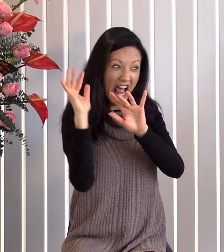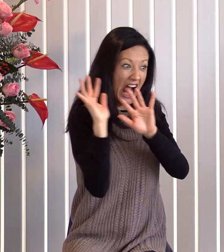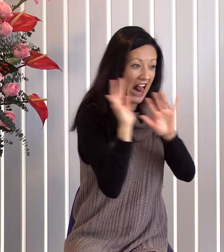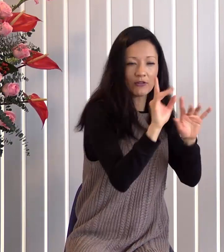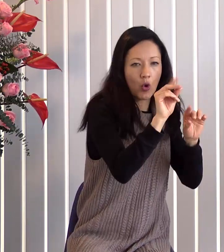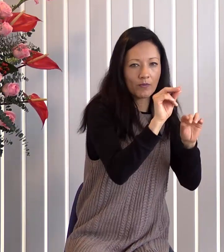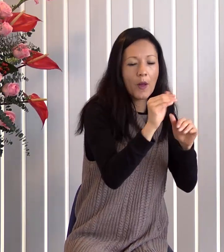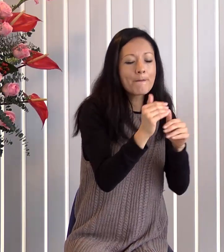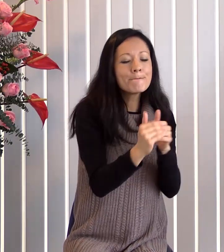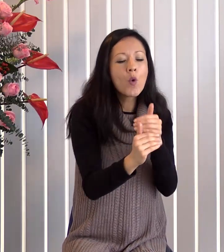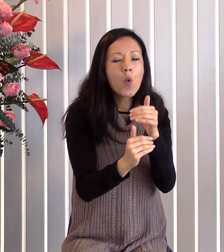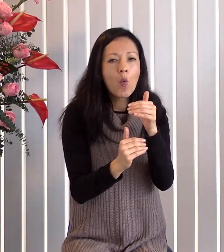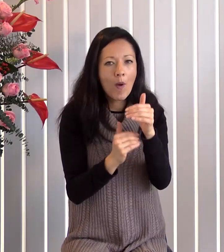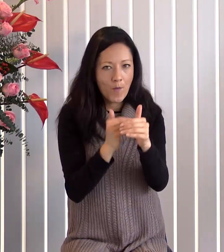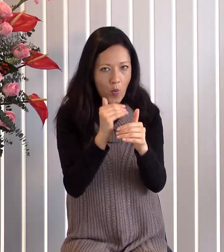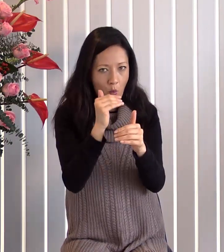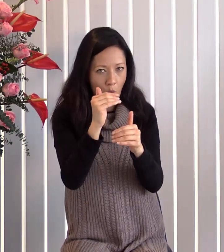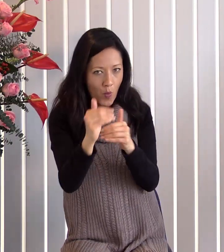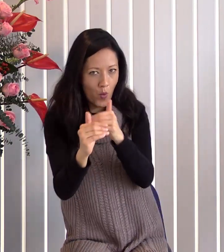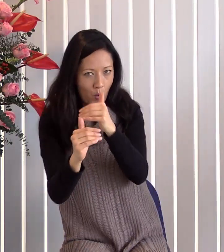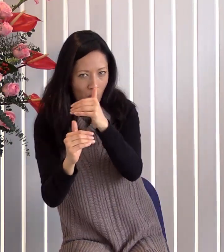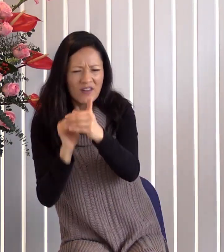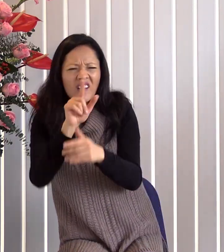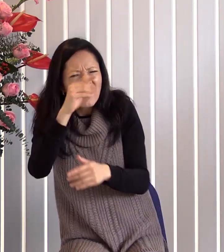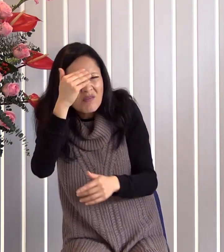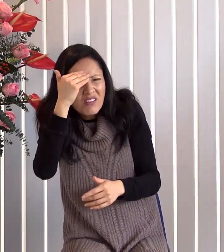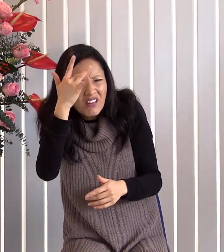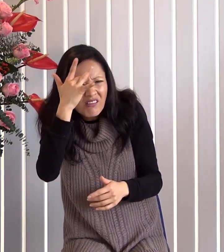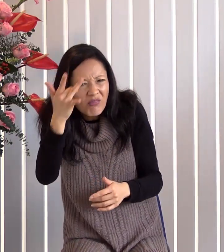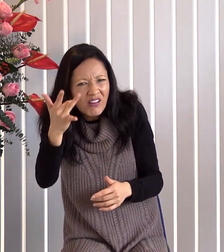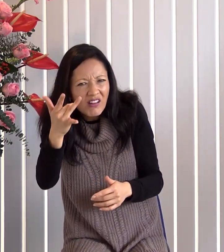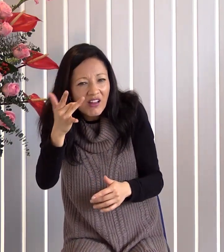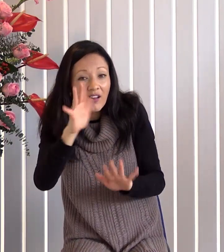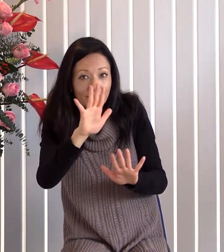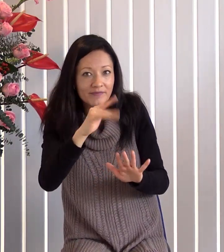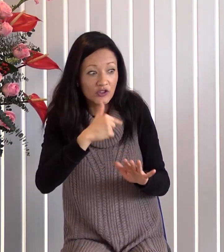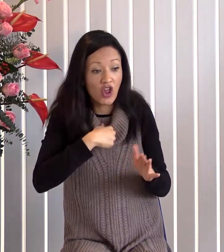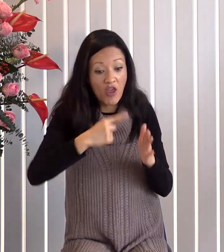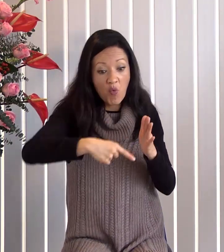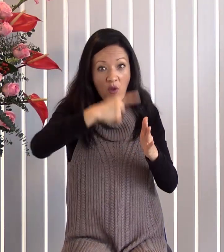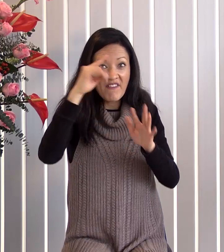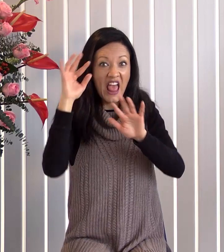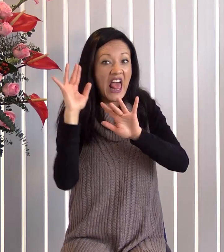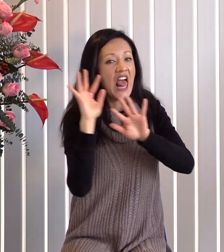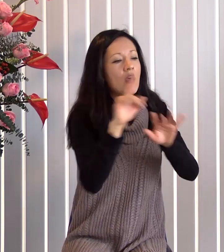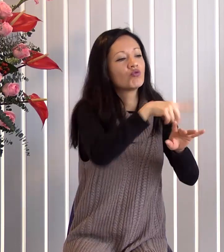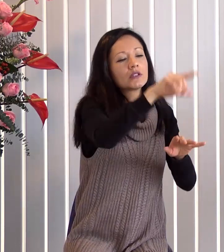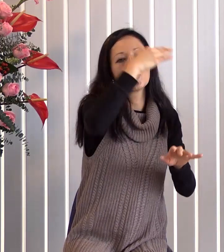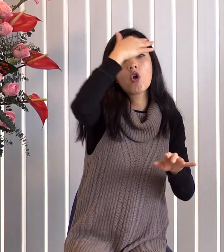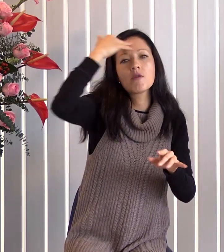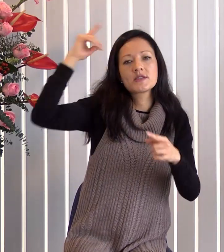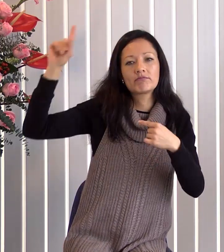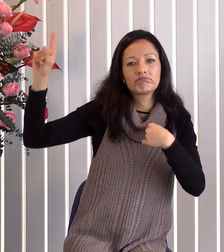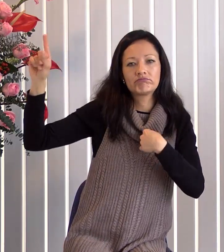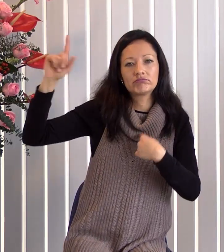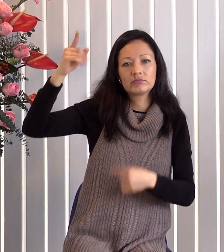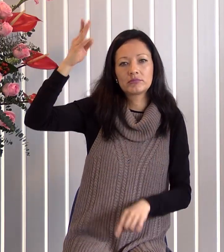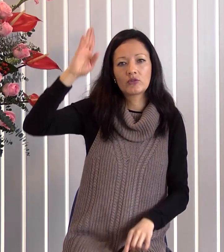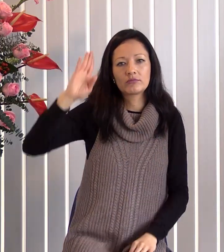vez, sino que poco a poco. ¿Saben por qué? Porque si yo hiciera eso, ustedes se olvidarían de mí.